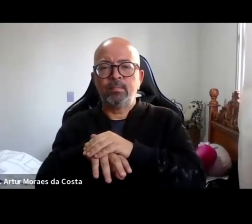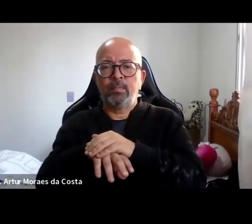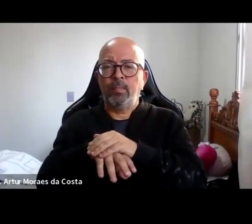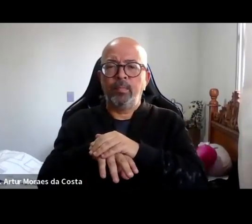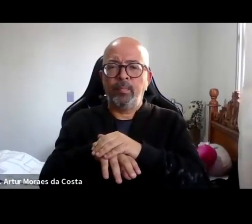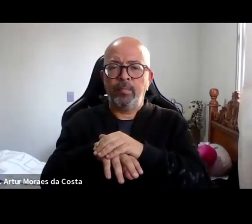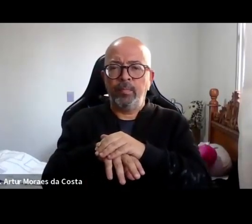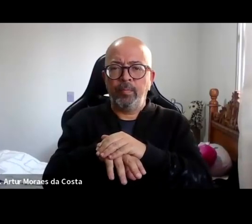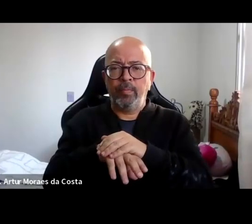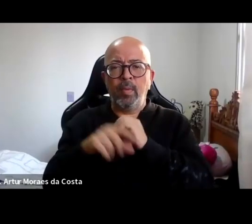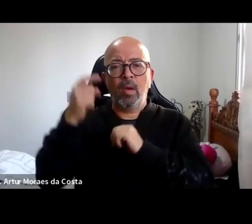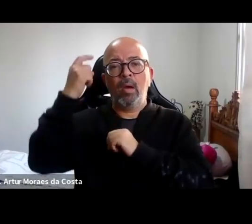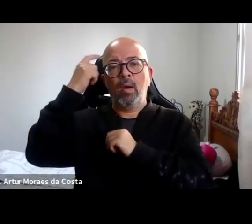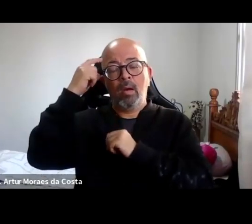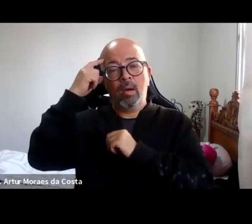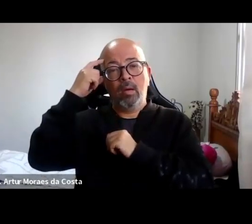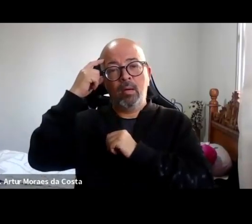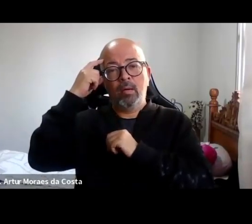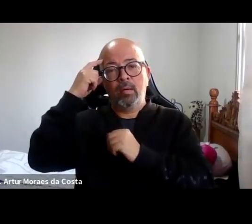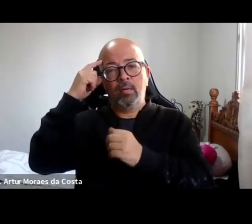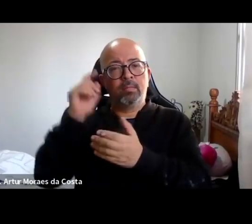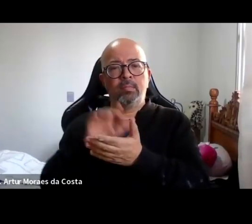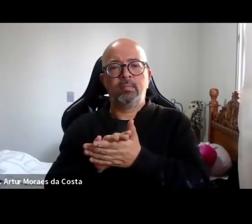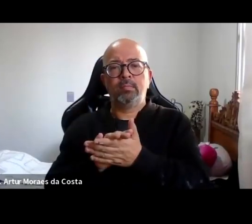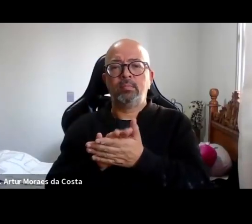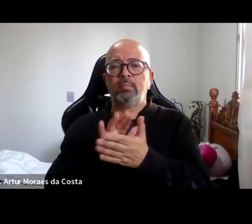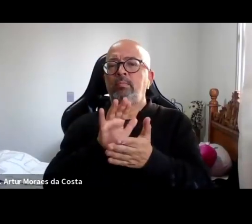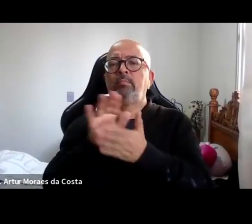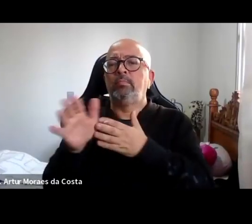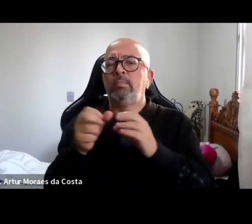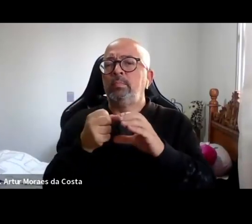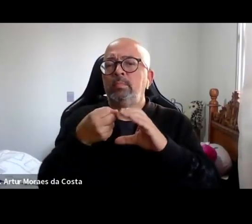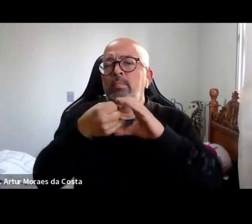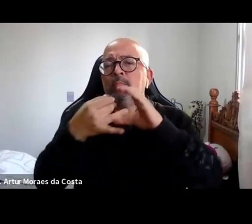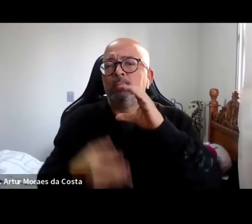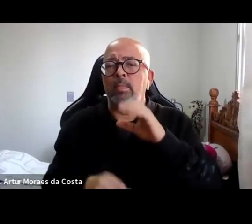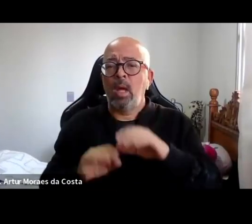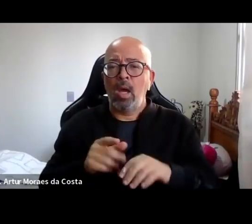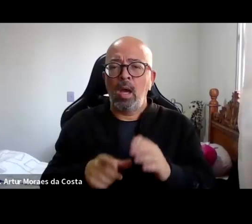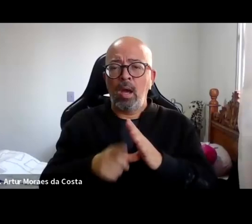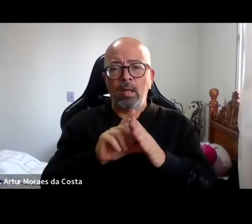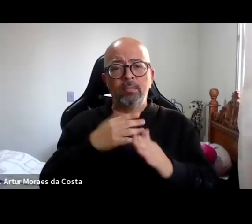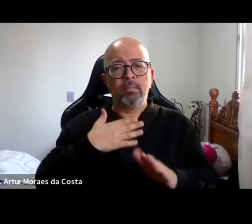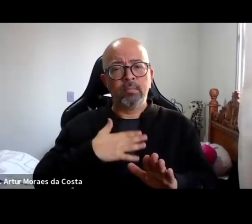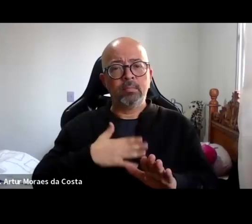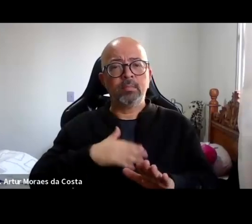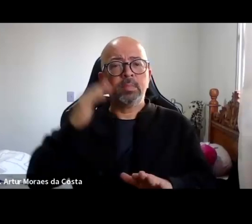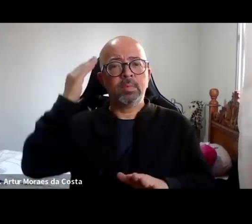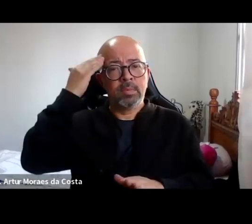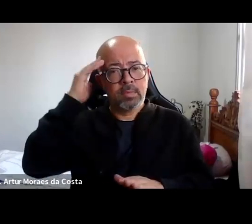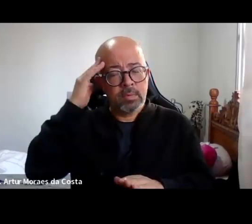propia ex expresividad creo que la falta de esta información tiene una gran